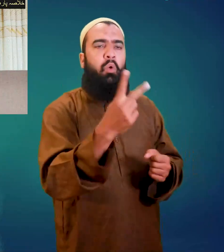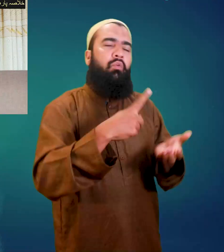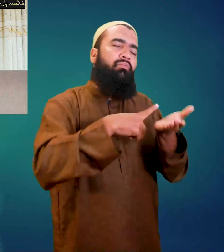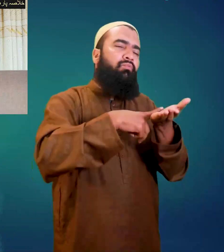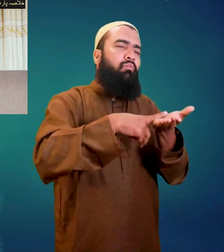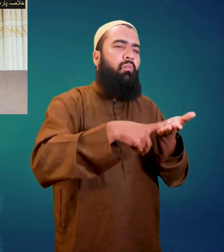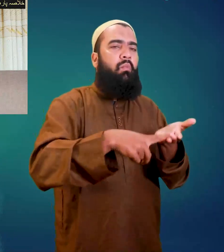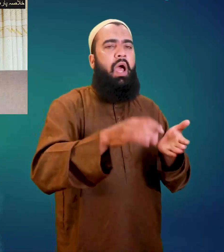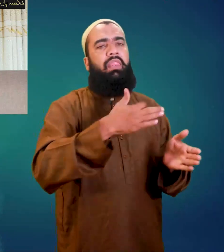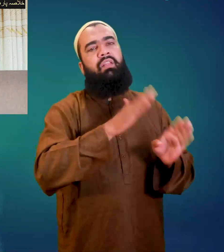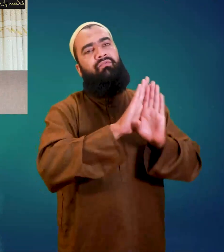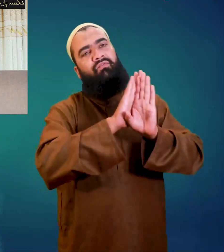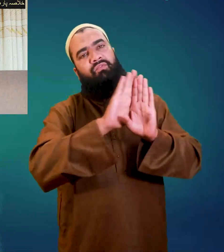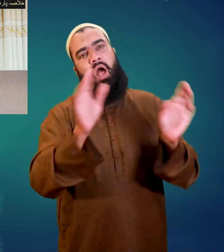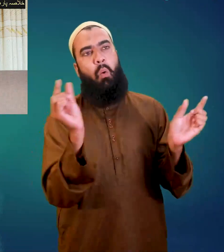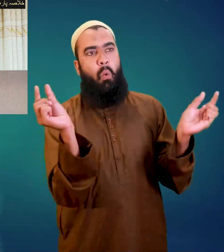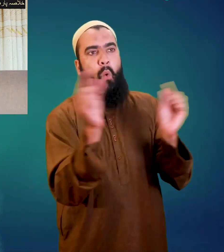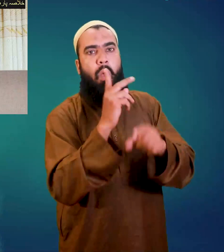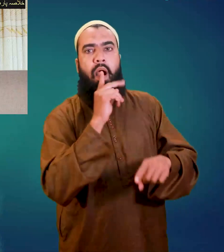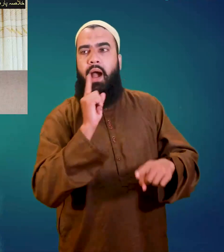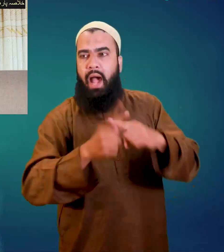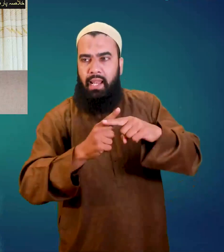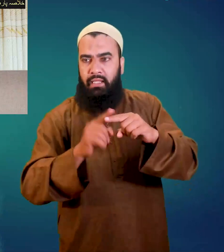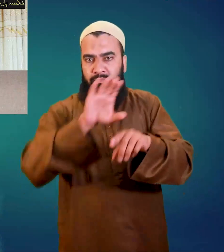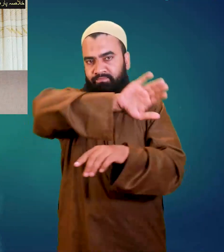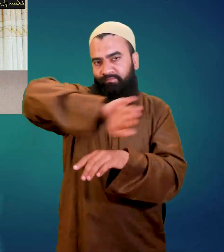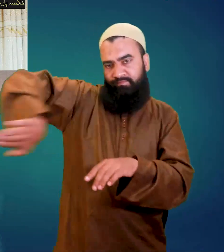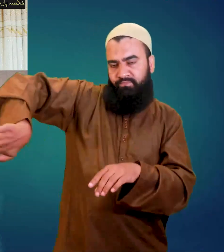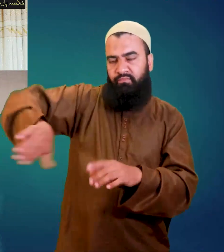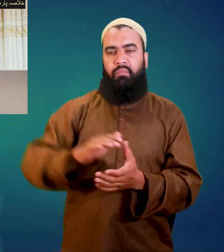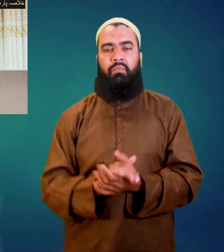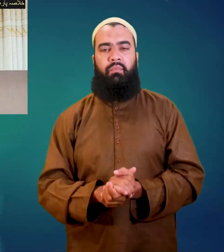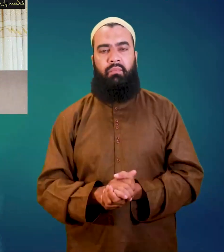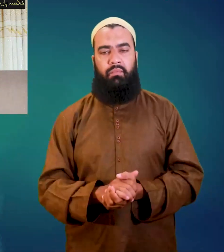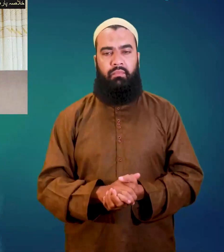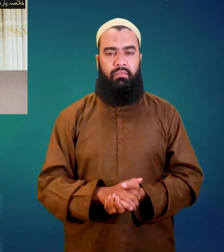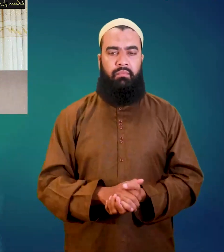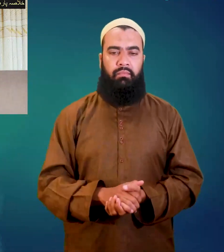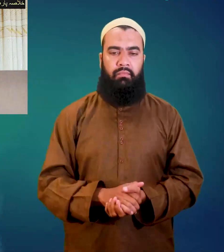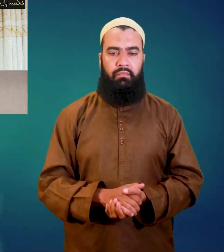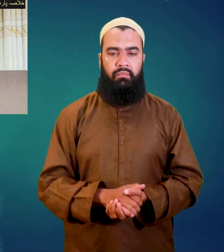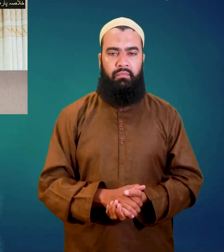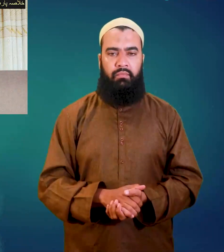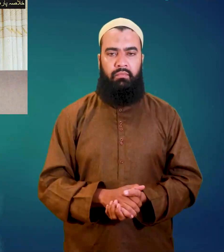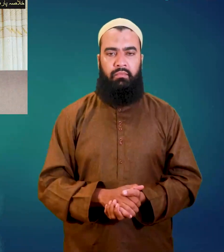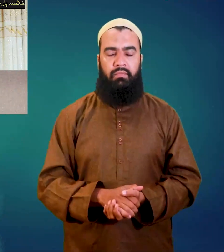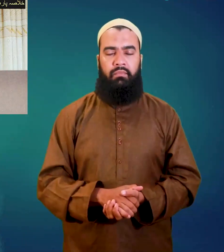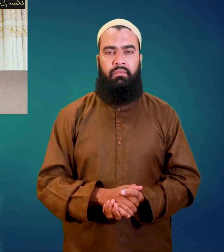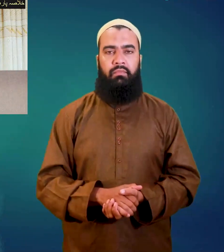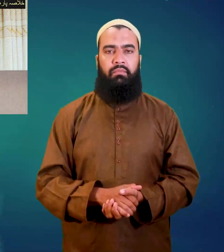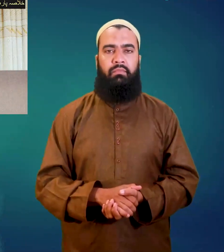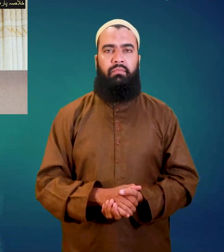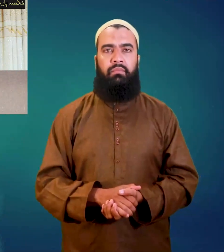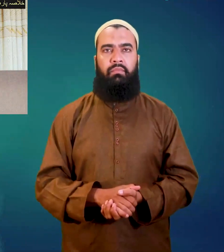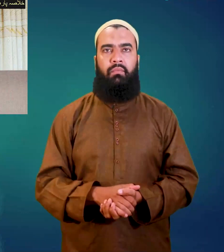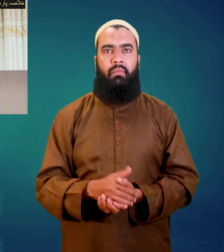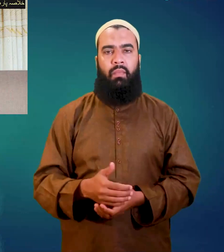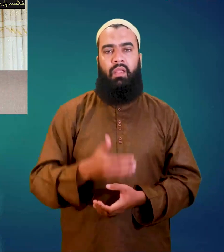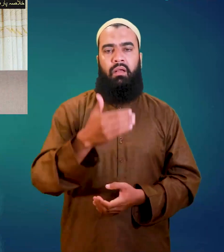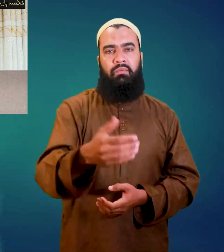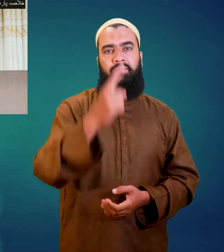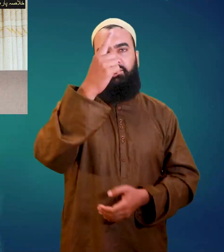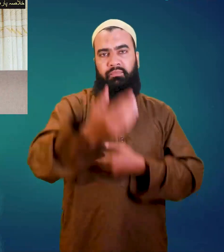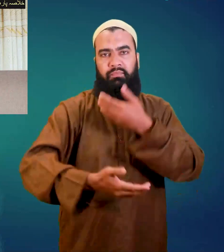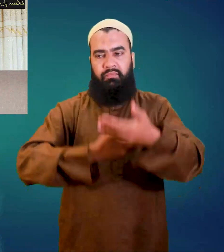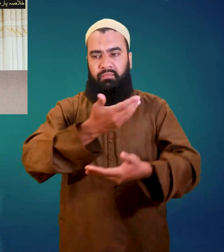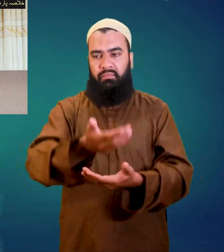رکوع نمبر 9 آیت نمبر 24، یوم تشہد علیہم السنتہم، قیامت کے دن زبانیں،